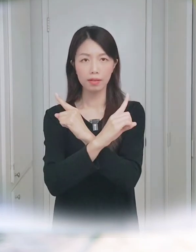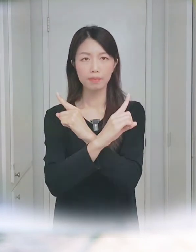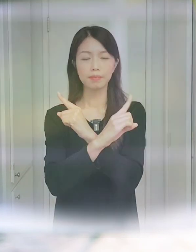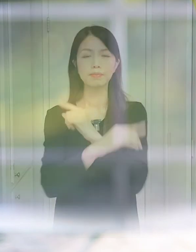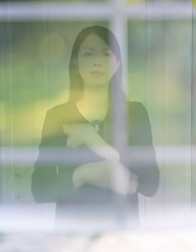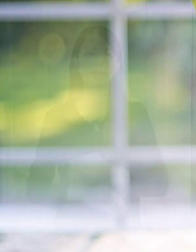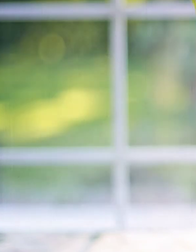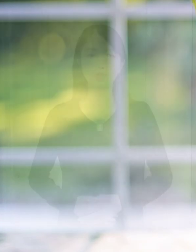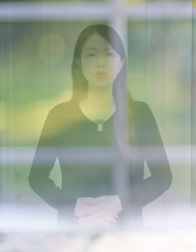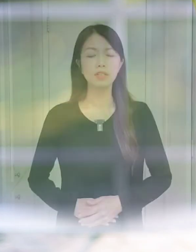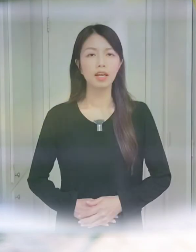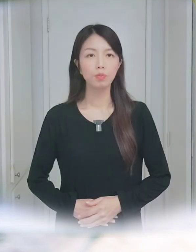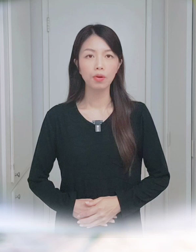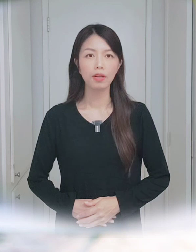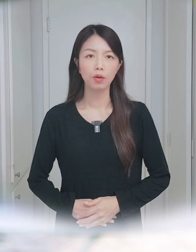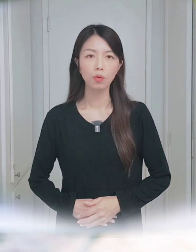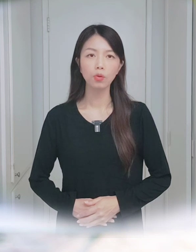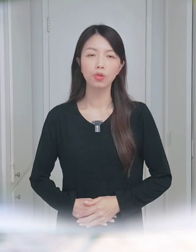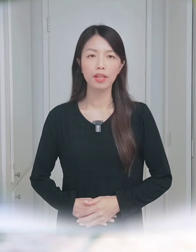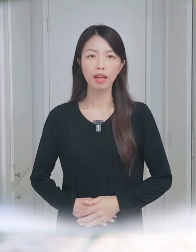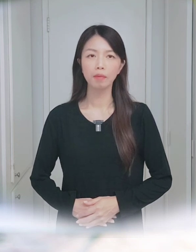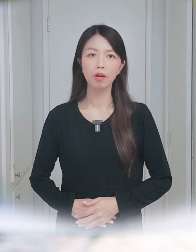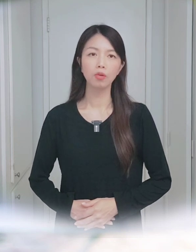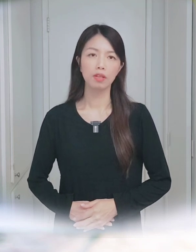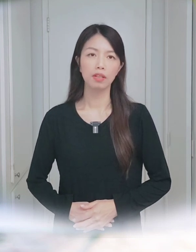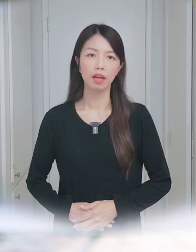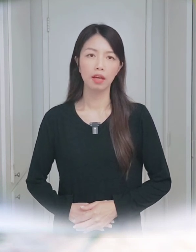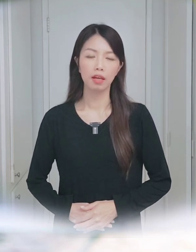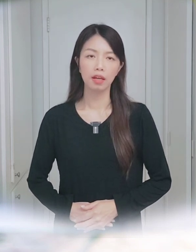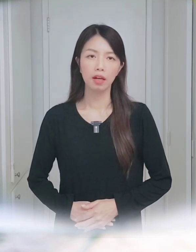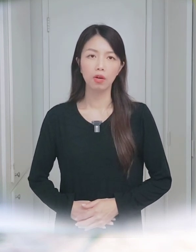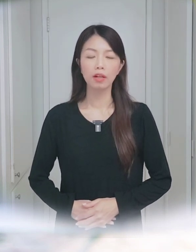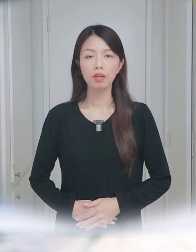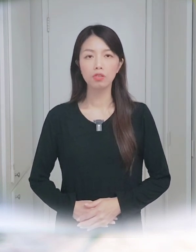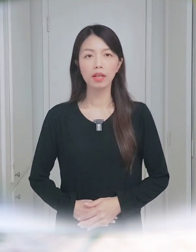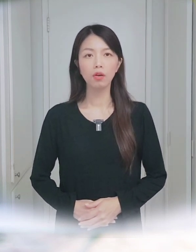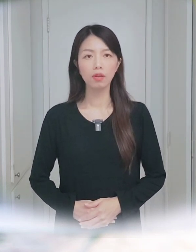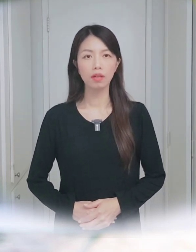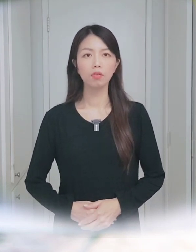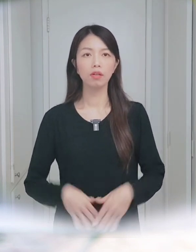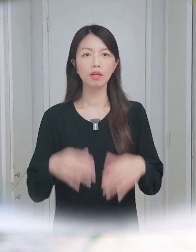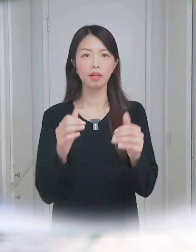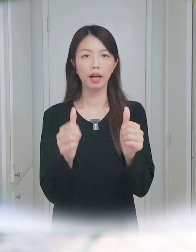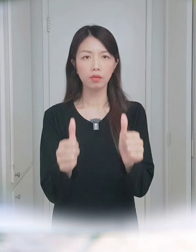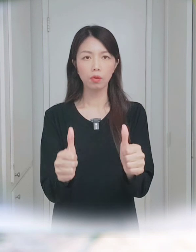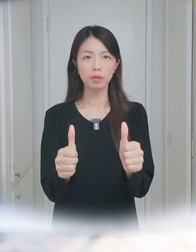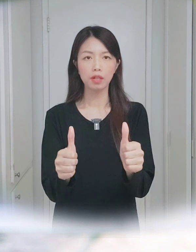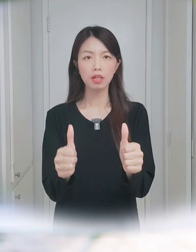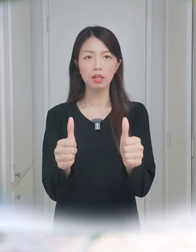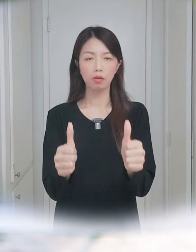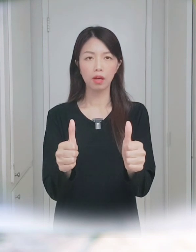고침과 죽은 자의 부활되고 우리 생명 되시네. 일단 죽다라고 하는 뜻의 수어는